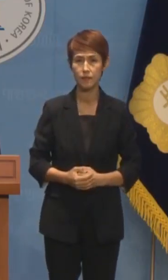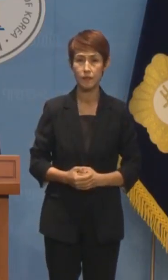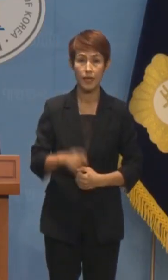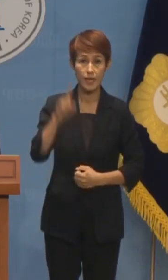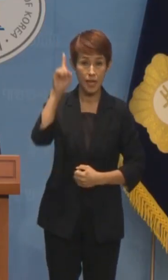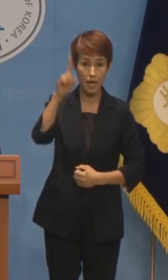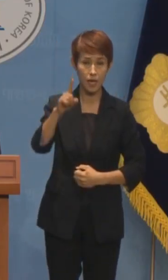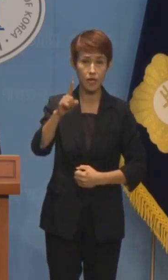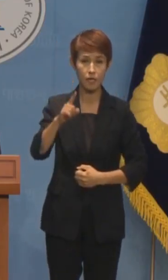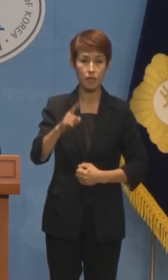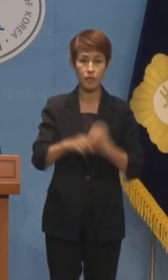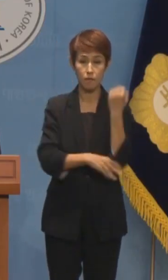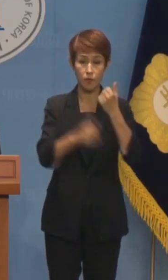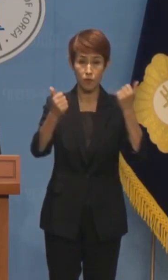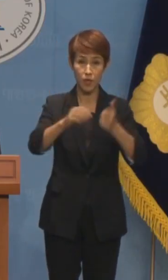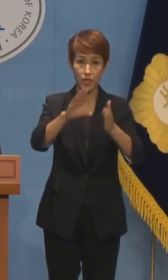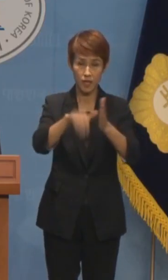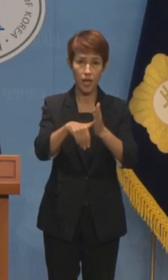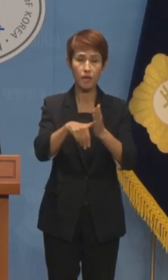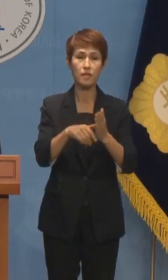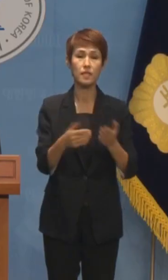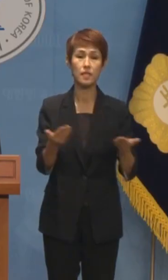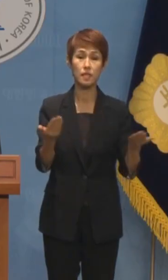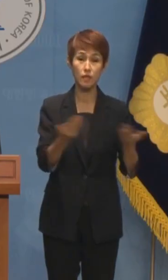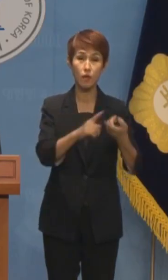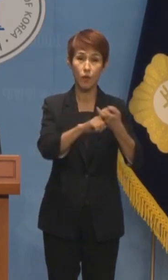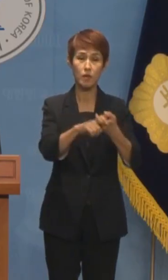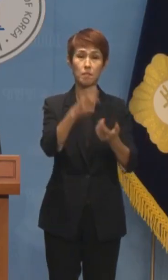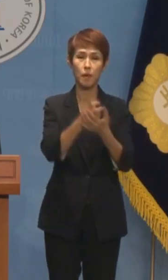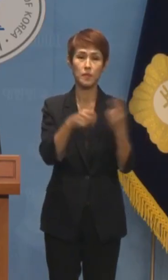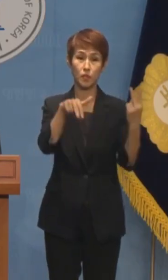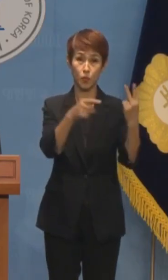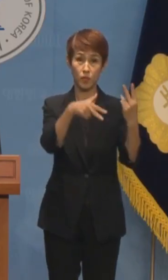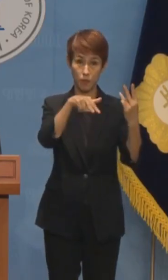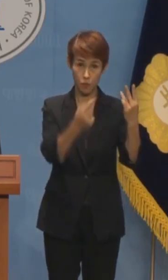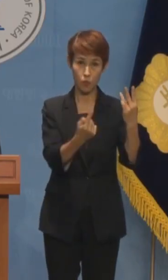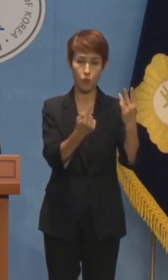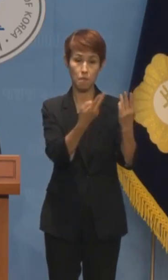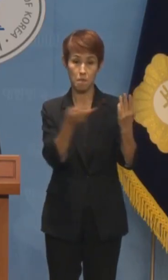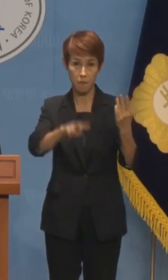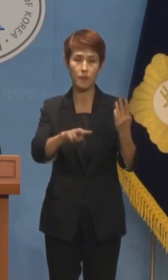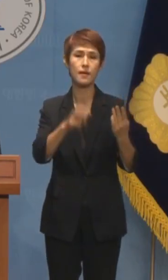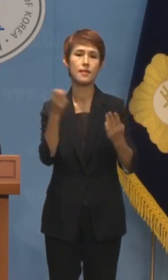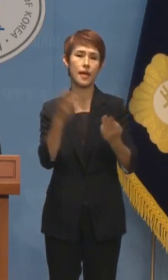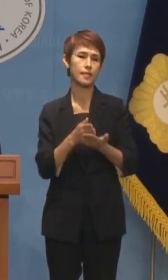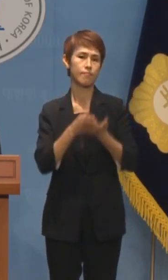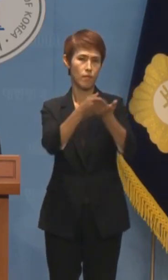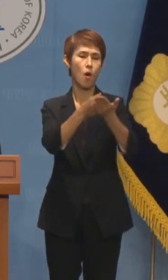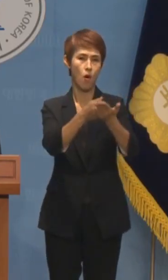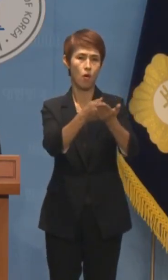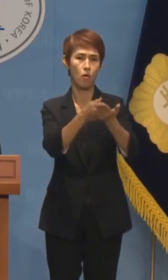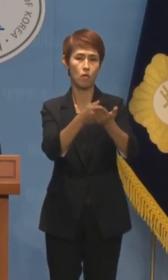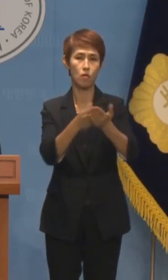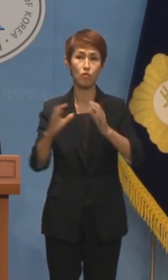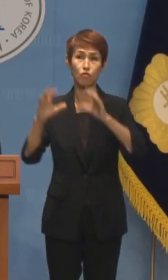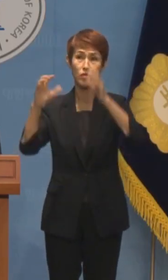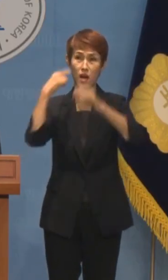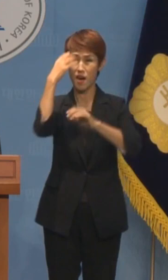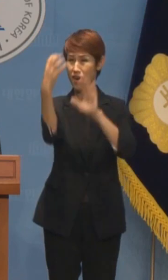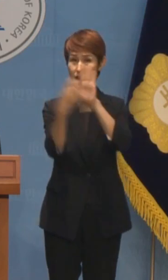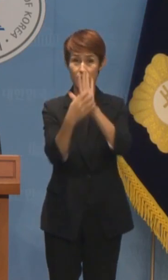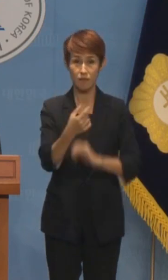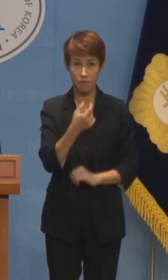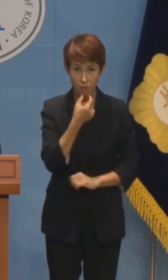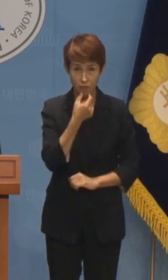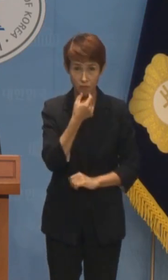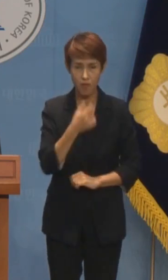국회 본회의에서 노조법 2, 3조 개정안이 다시 다뤄집니다. 다시 한 번 더 국제망신 당하지